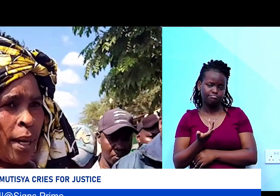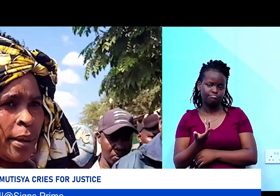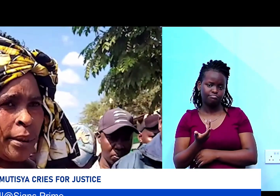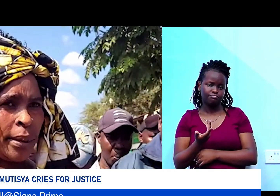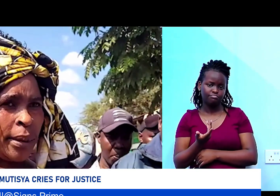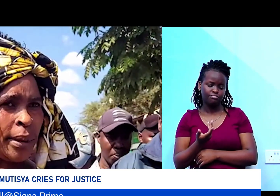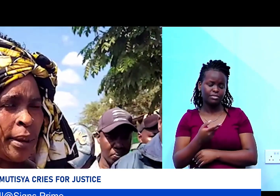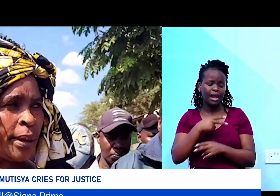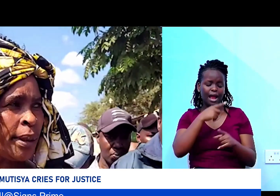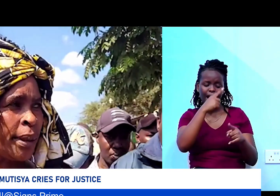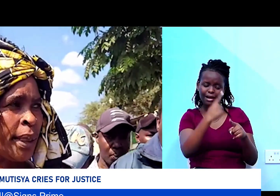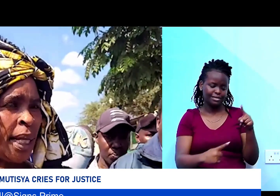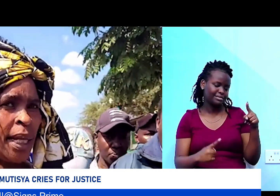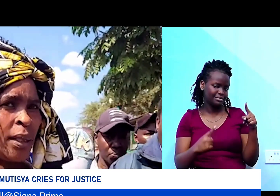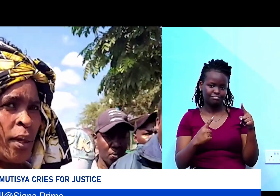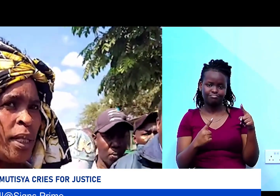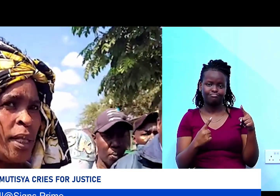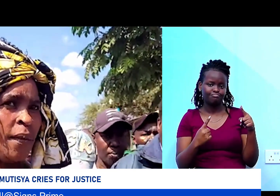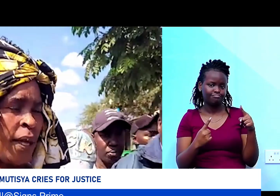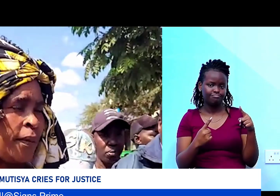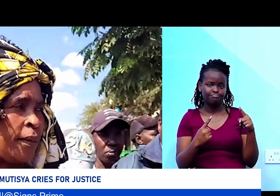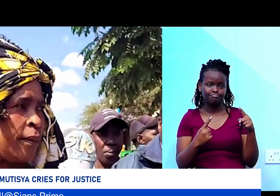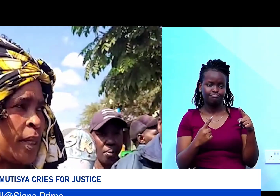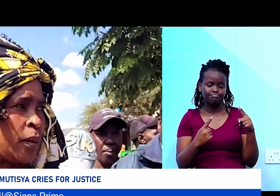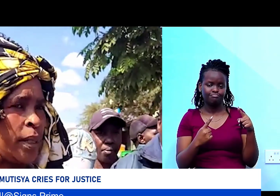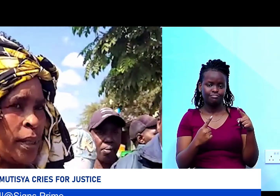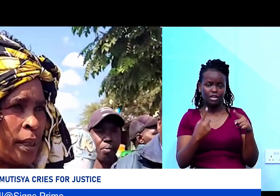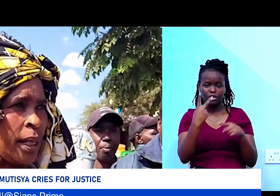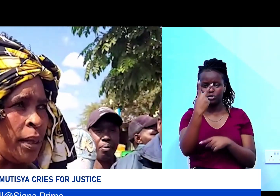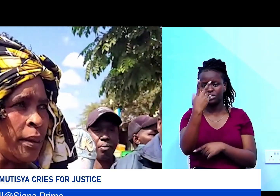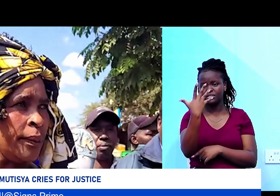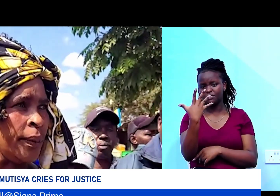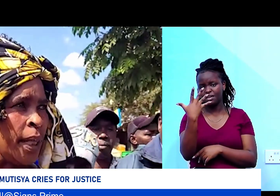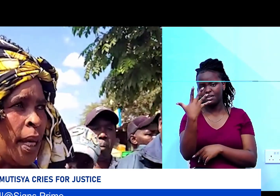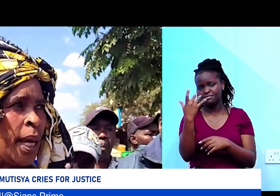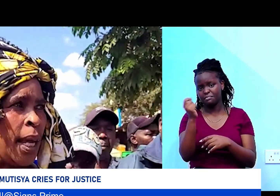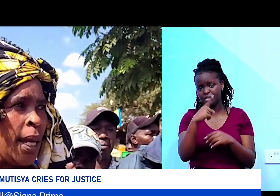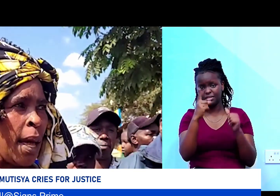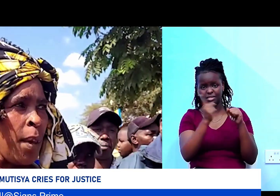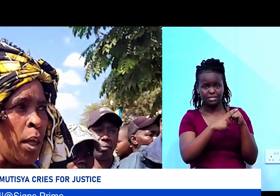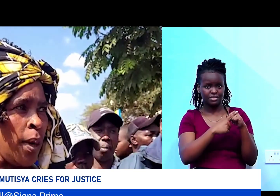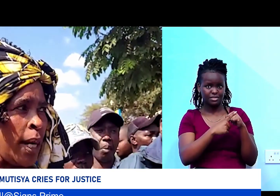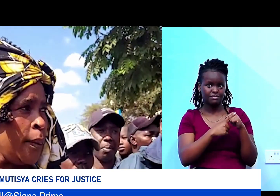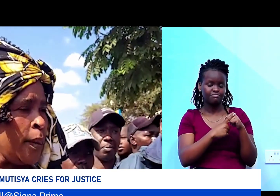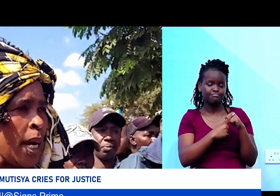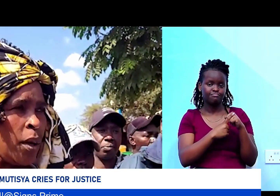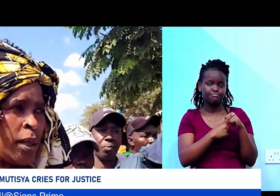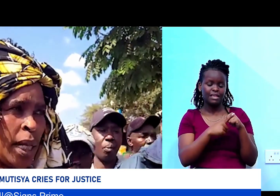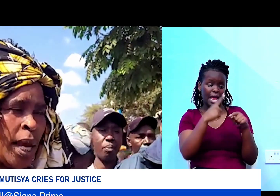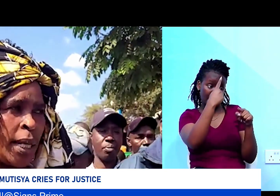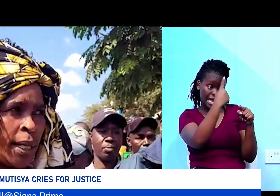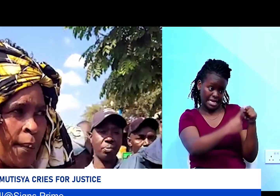ameuliwa tarehe 25 mwezi wa 6, na ameuliwa karibu na hoteli ya Green